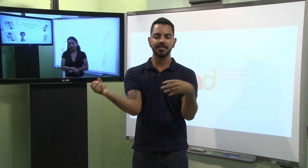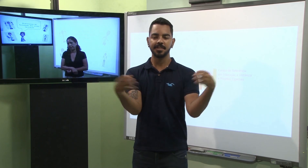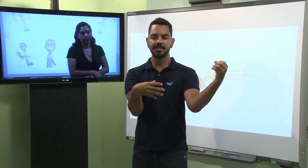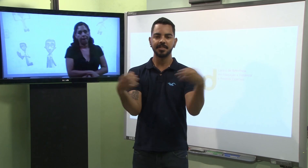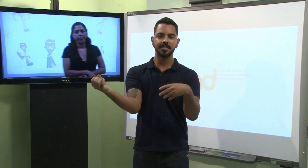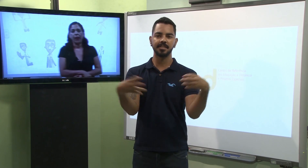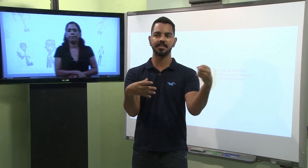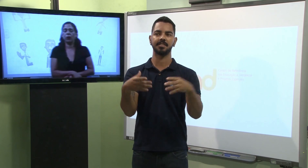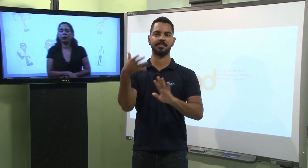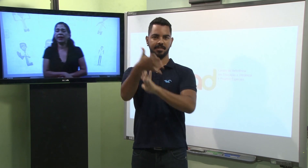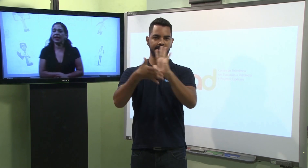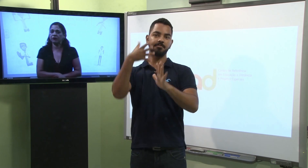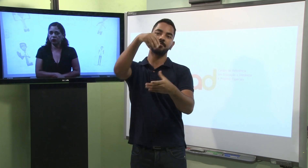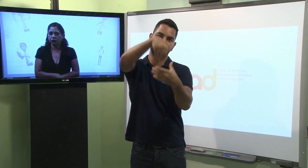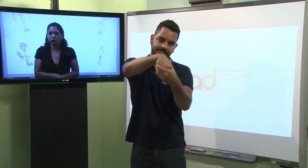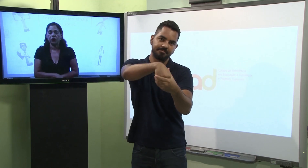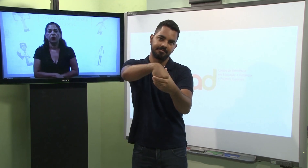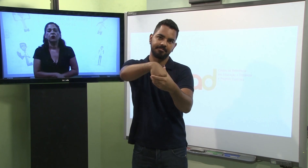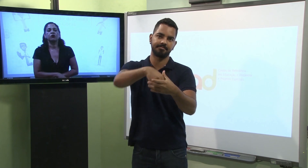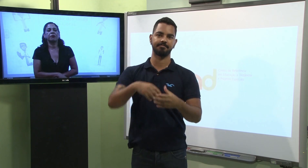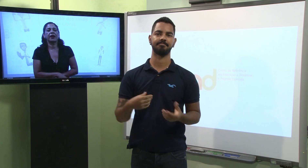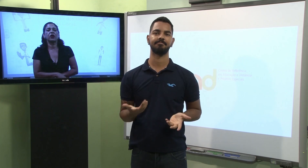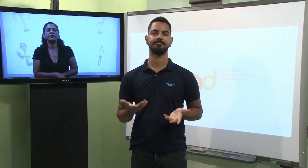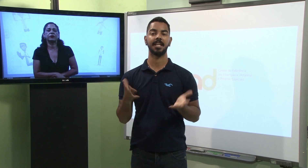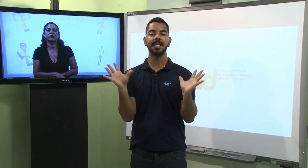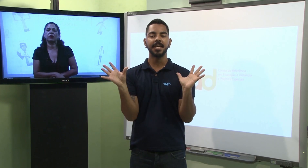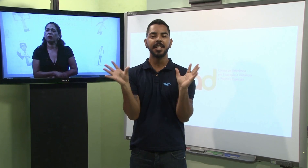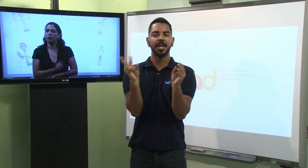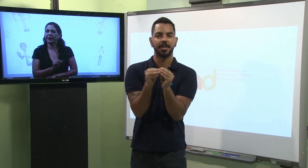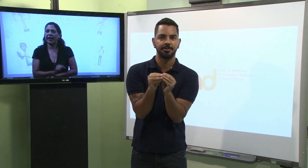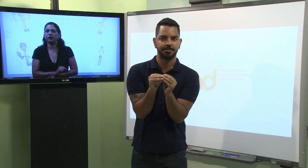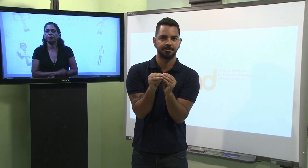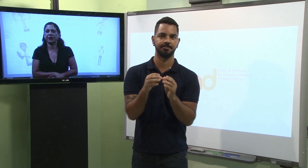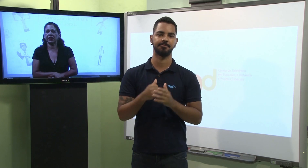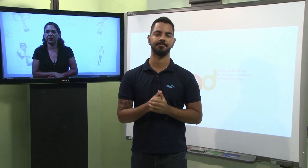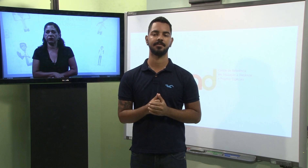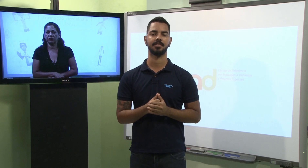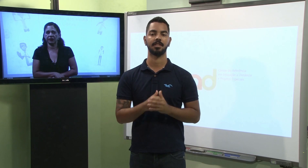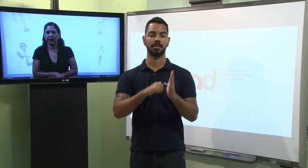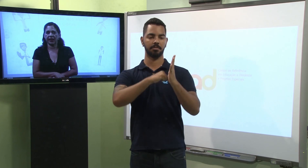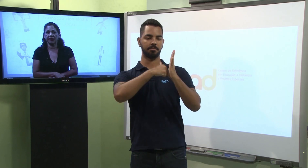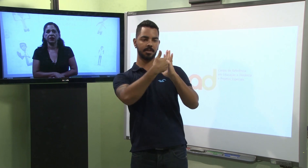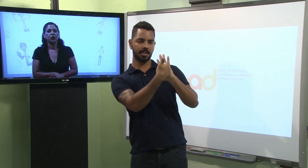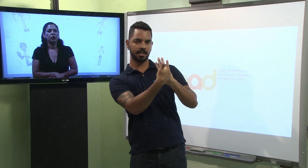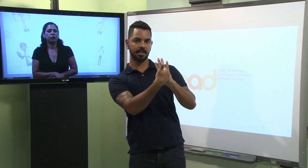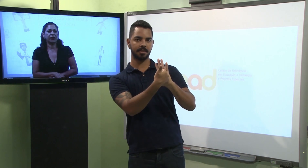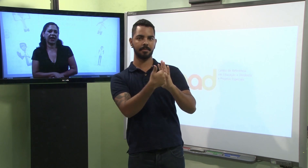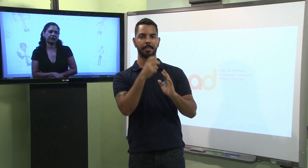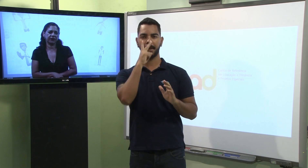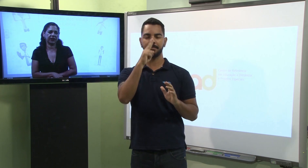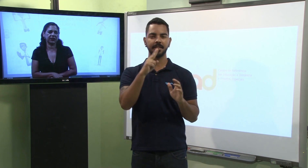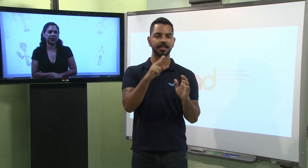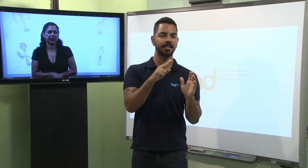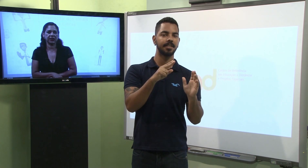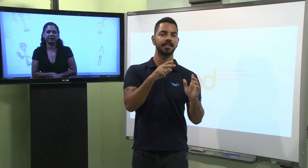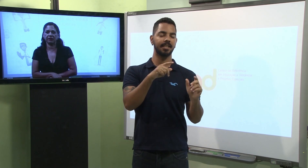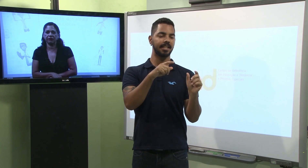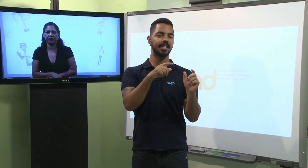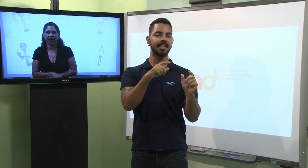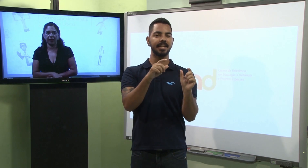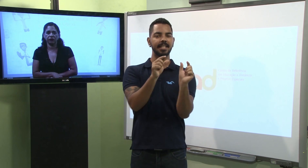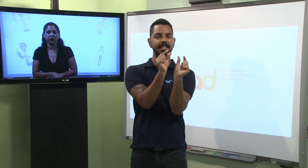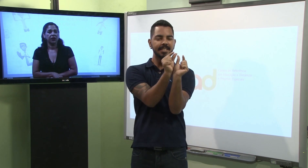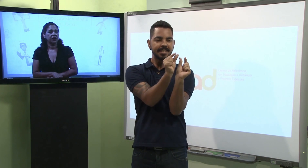sinais. Bom, em resumo, os parâmetros são como pedaços pequeninos de sinais, porque às vezes eles